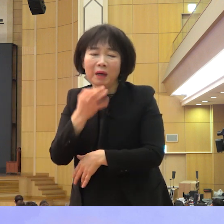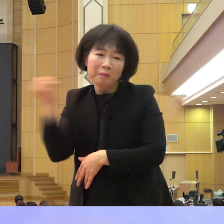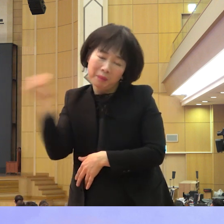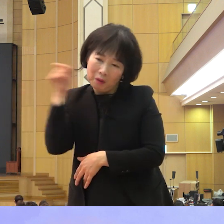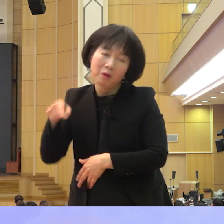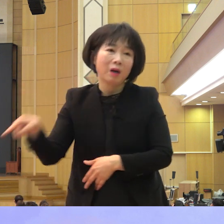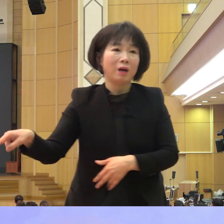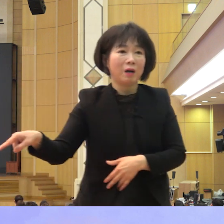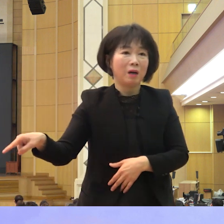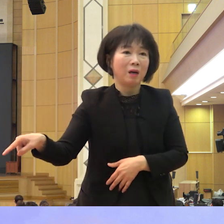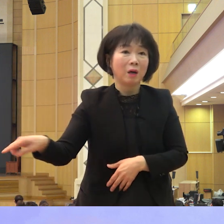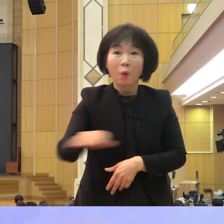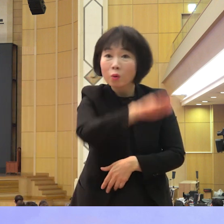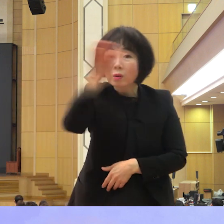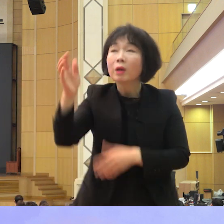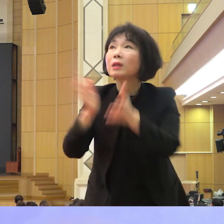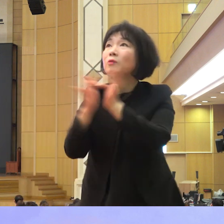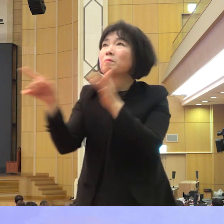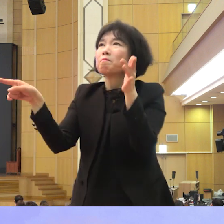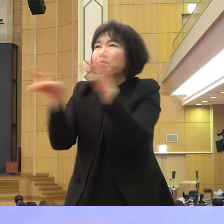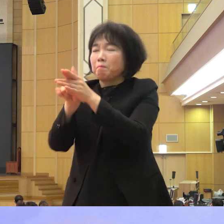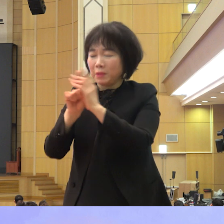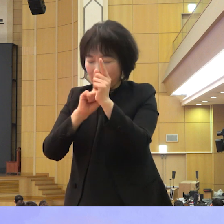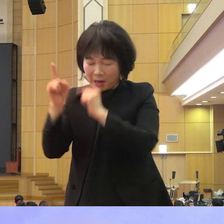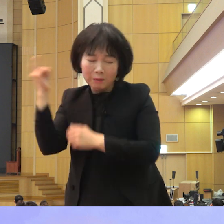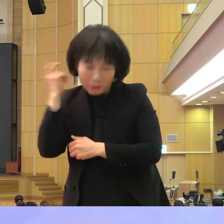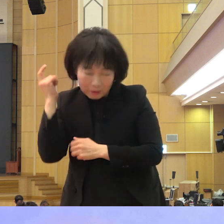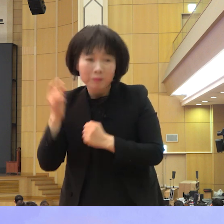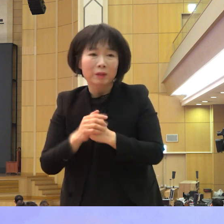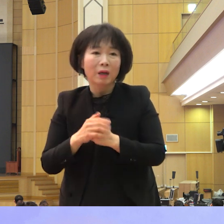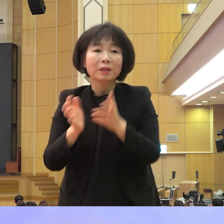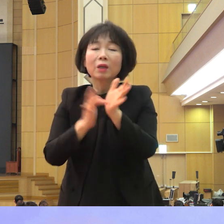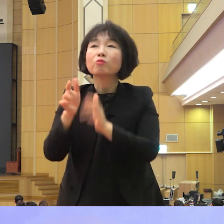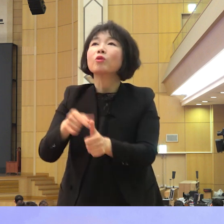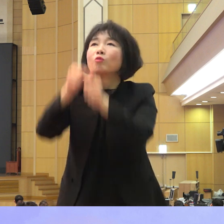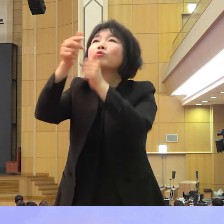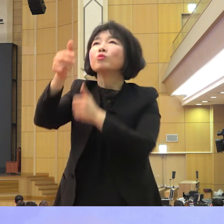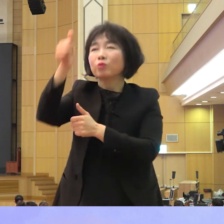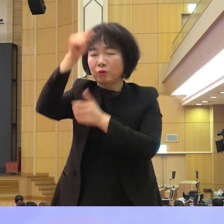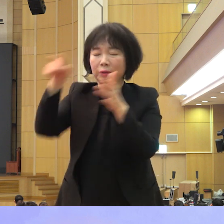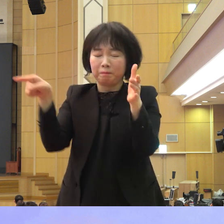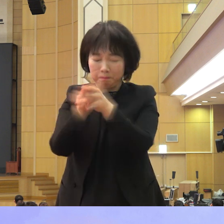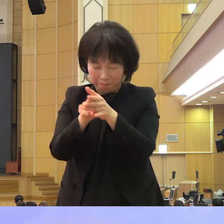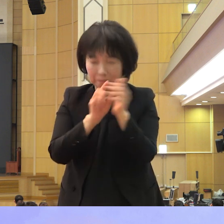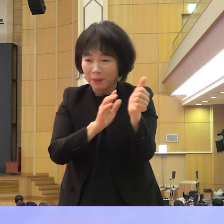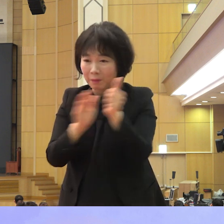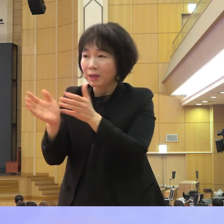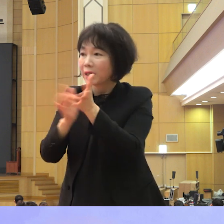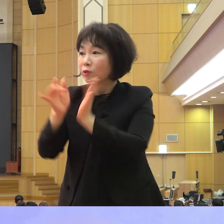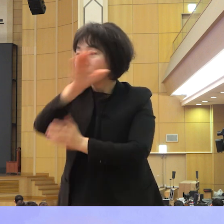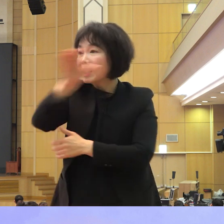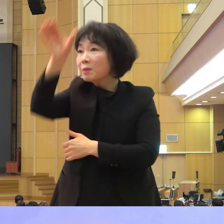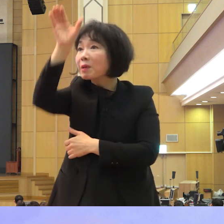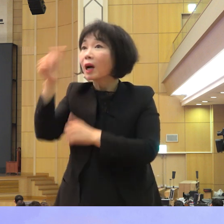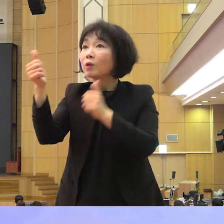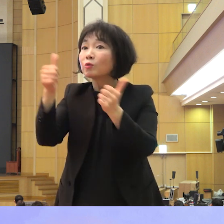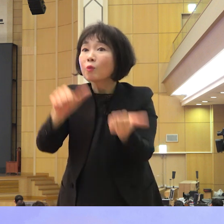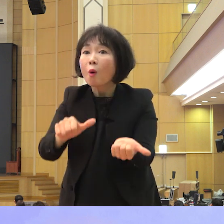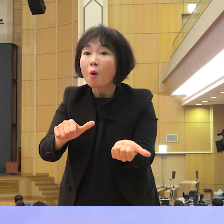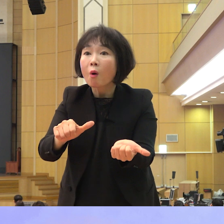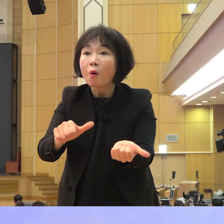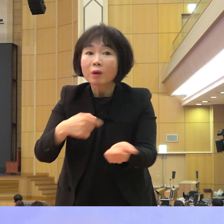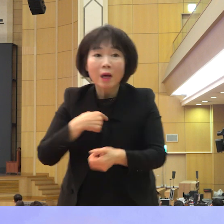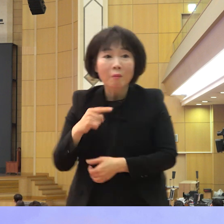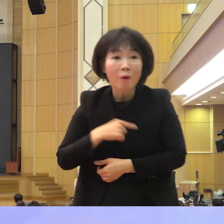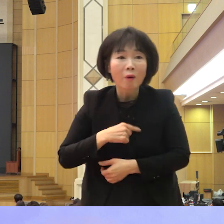말씀입니다. 누구를 믿는 거죠? 예수님을 구주로 믿는 것입니다. 예수님이 십자가에서 죽었을 때 나도